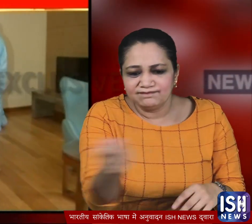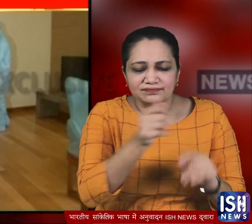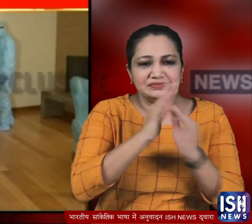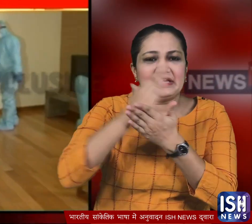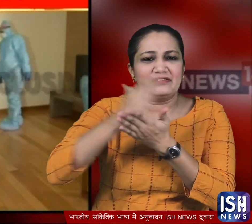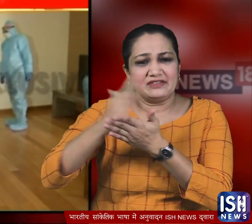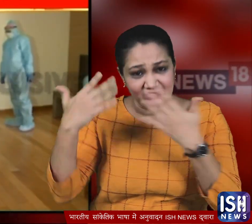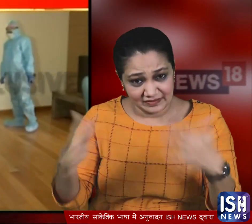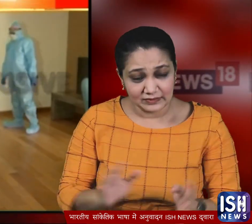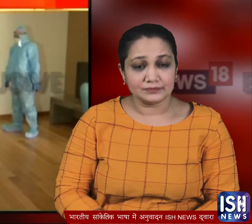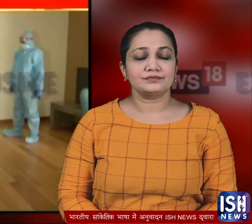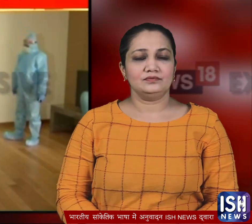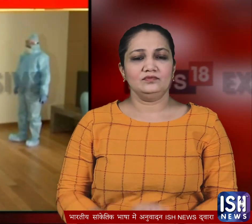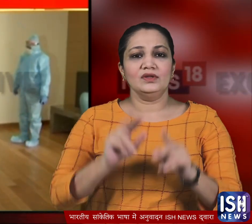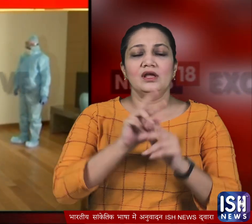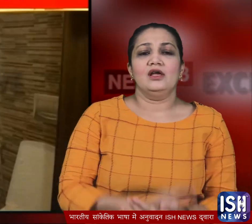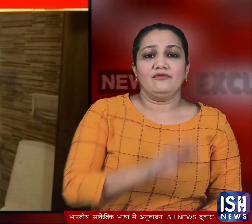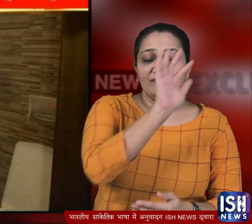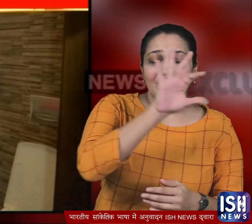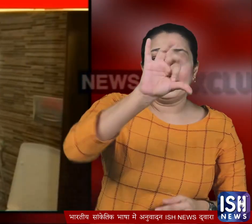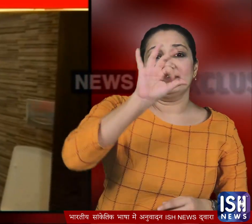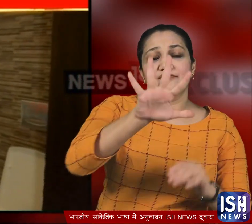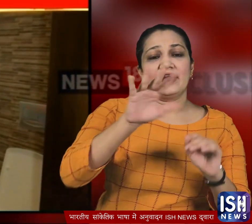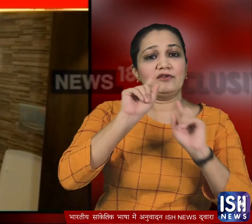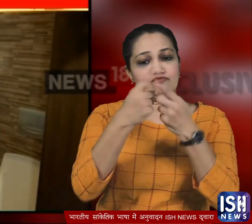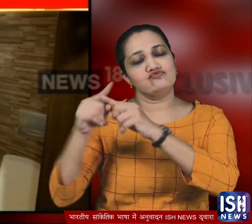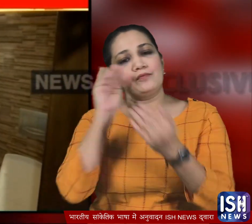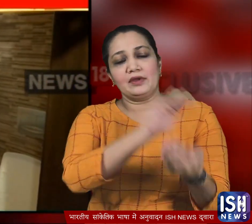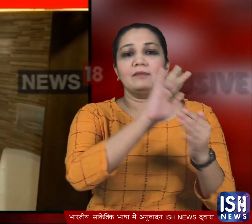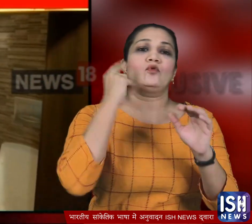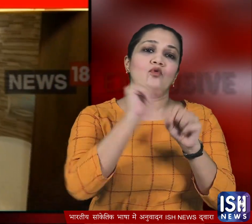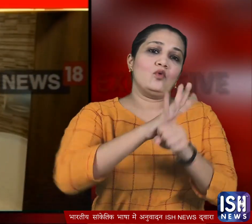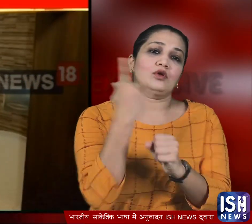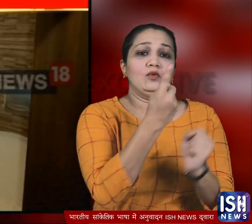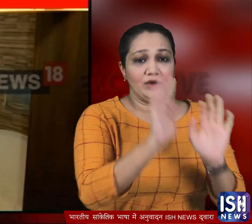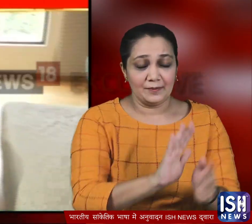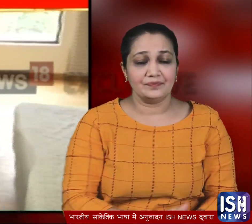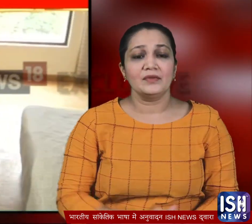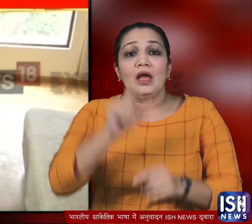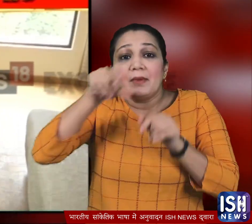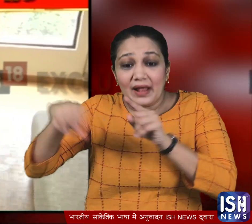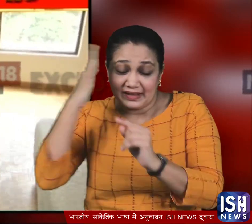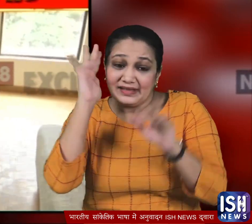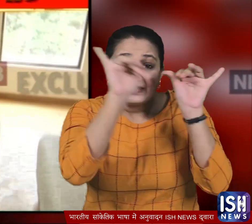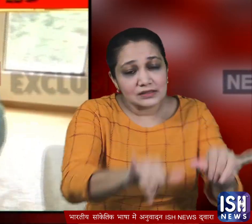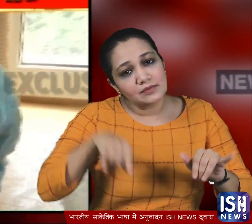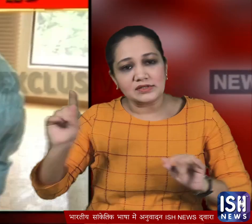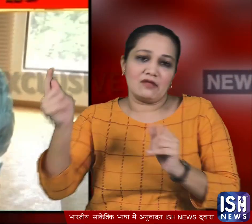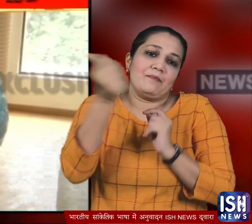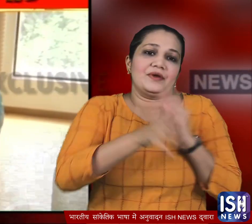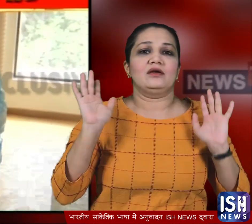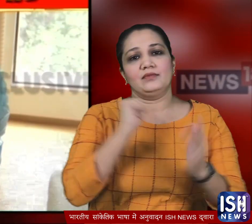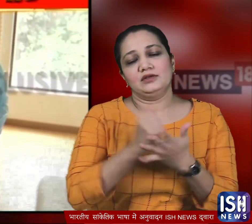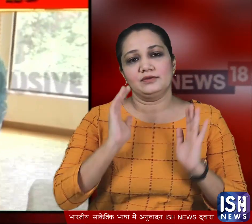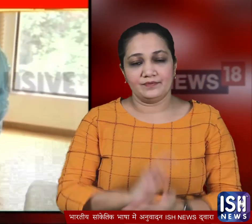करते दिखाई दिए। बताया गया कि इस होटल के 95 कमरों को कोरोना मरीजों के लिए रिजर्व किया गया है। हालांकि यहाँ आने वाले मरीजों को अपनी जेब भी ढीली